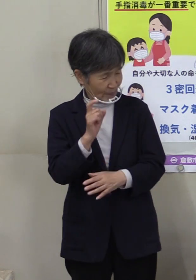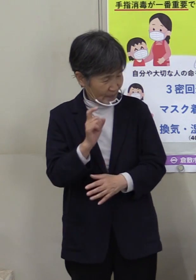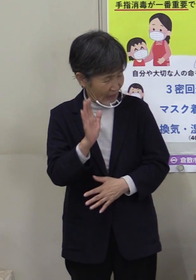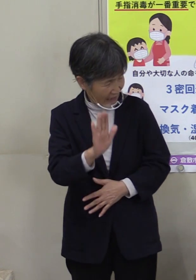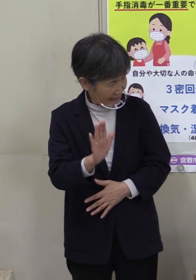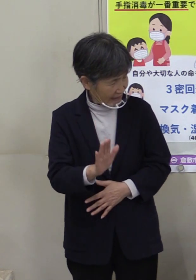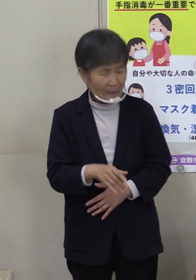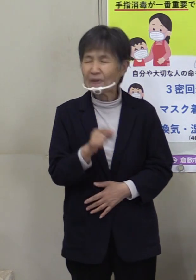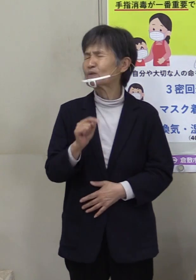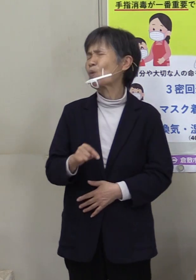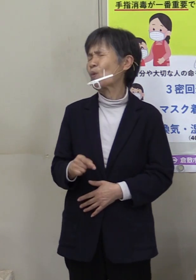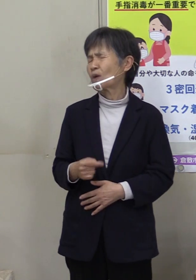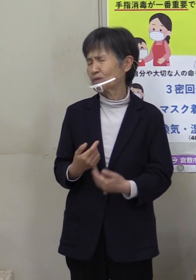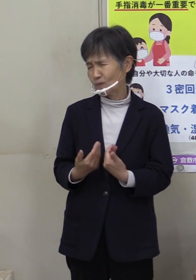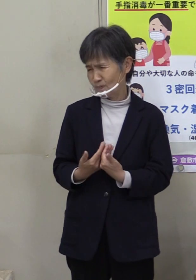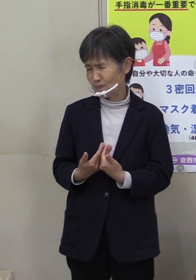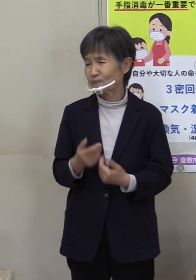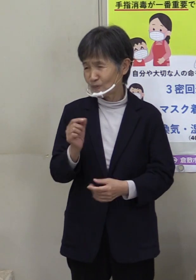ちょっと